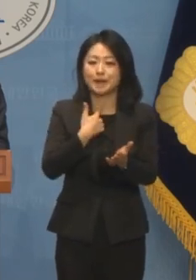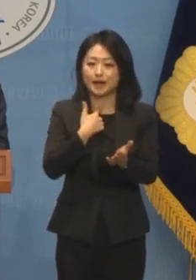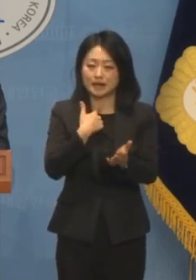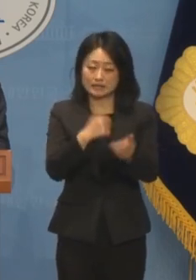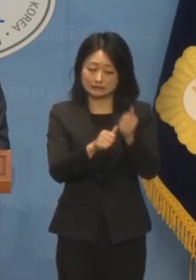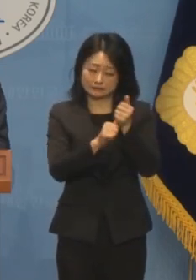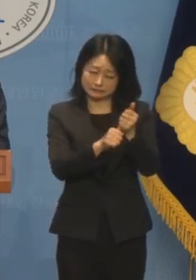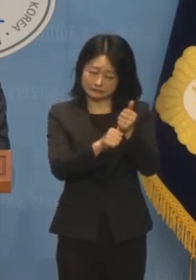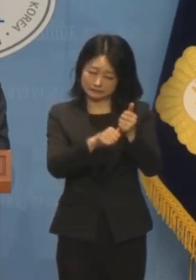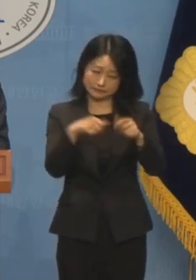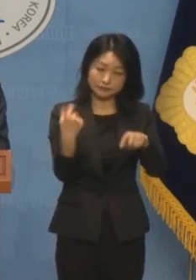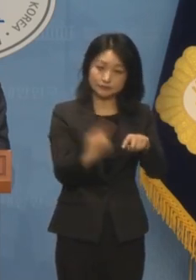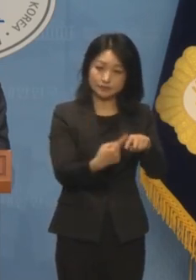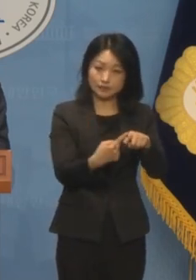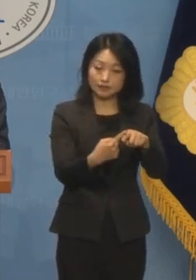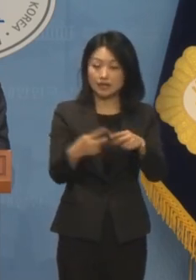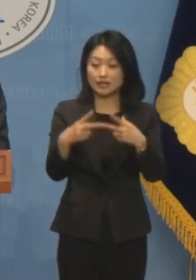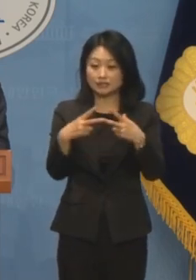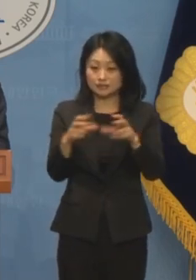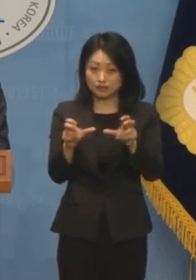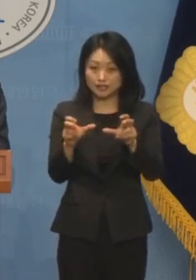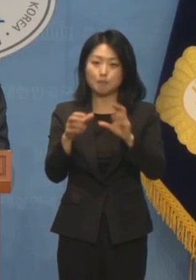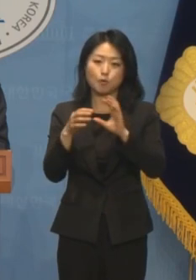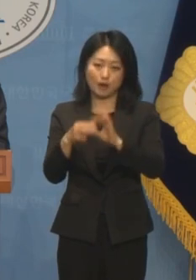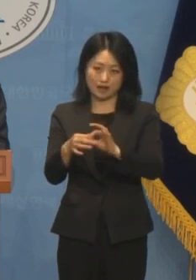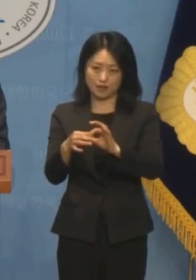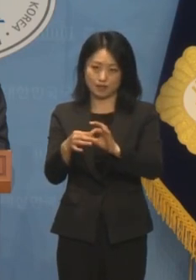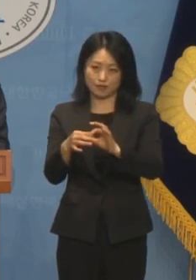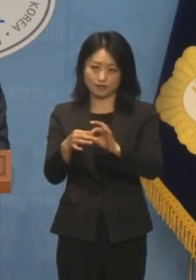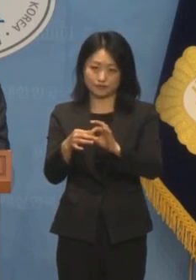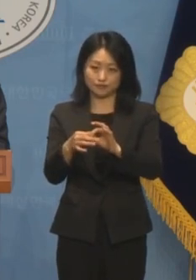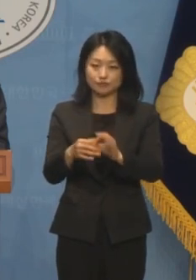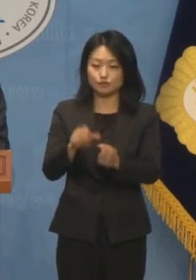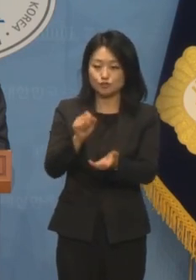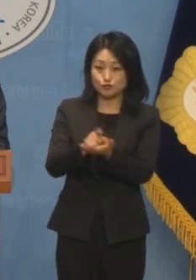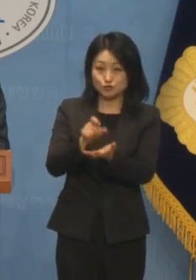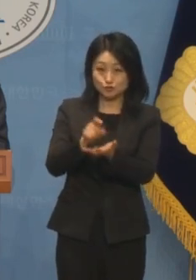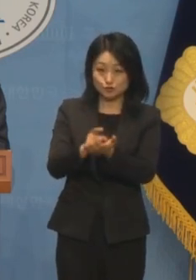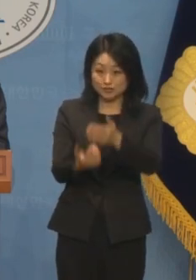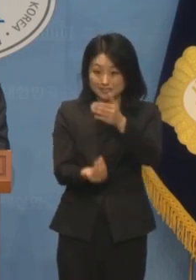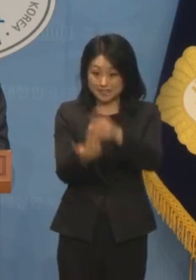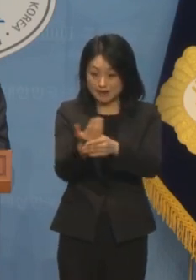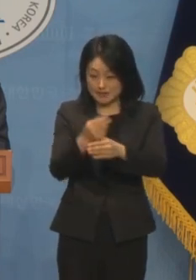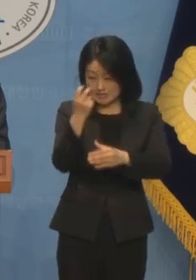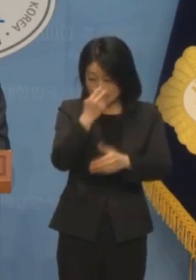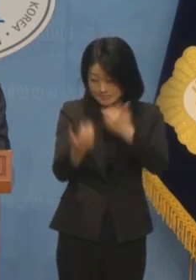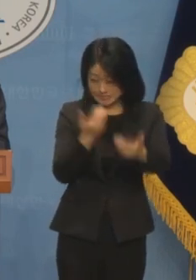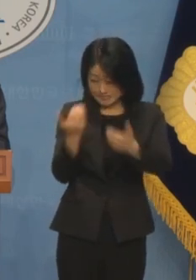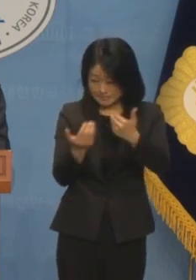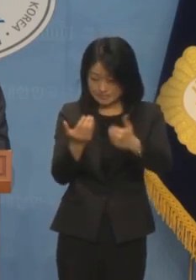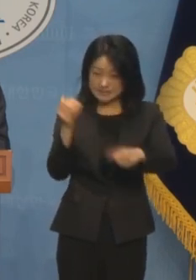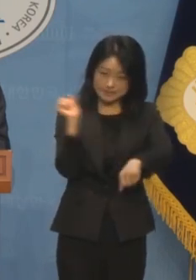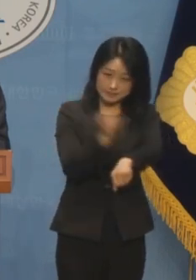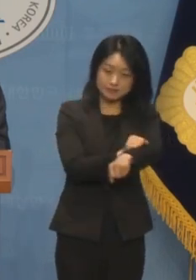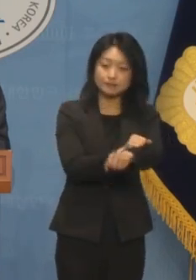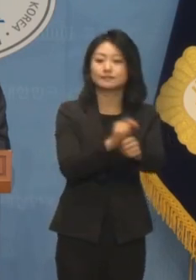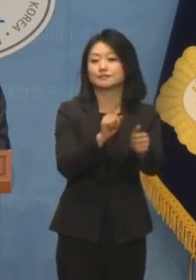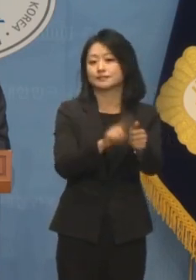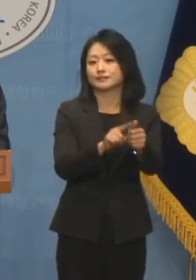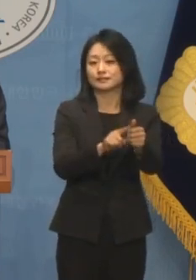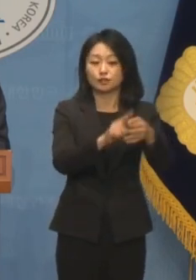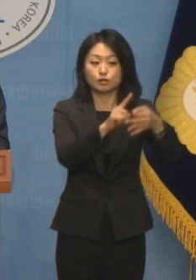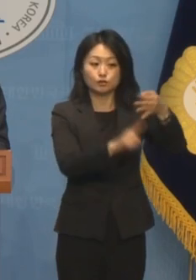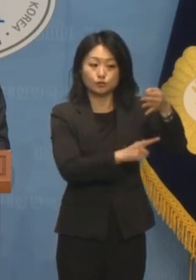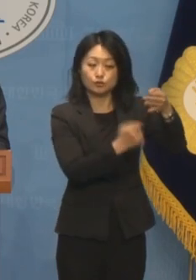인사로 성남FC 사건 등 야당 탄압에 앞장섰던 인물입니다. 김건희 여사에